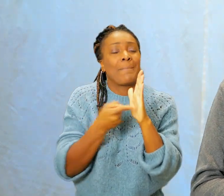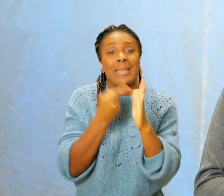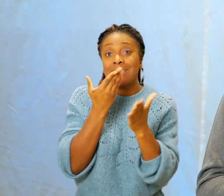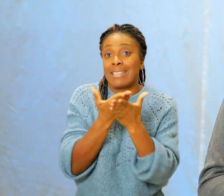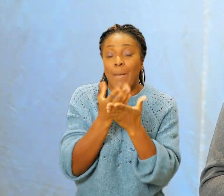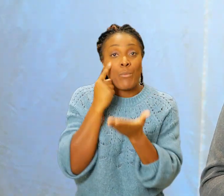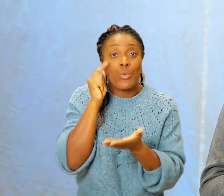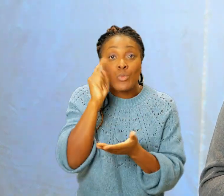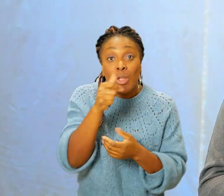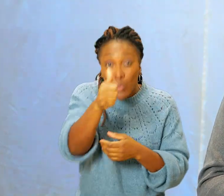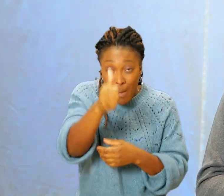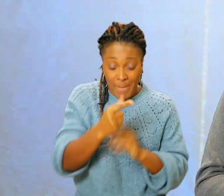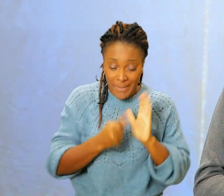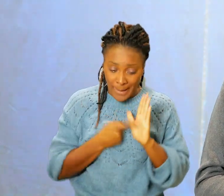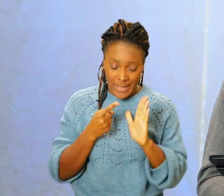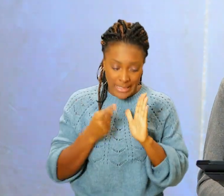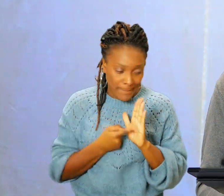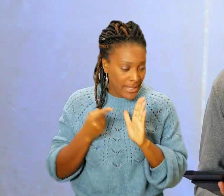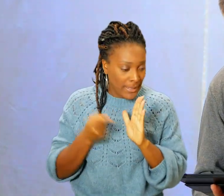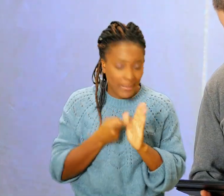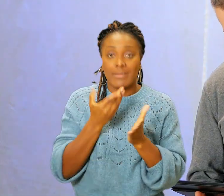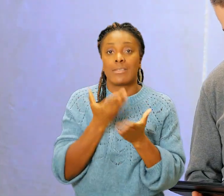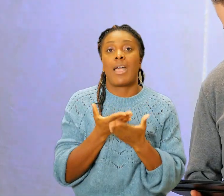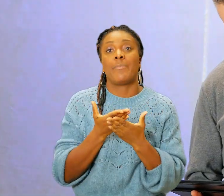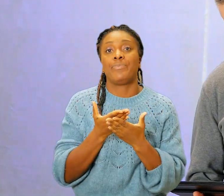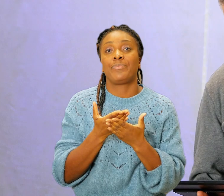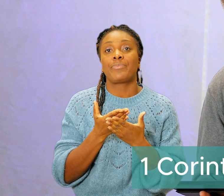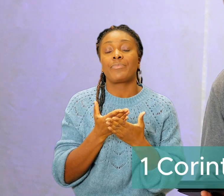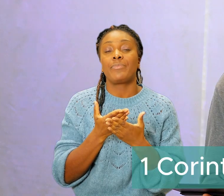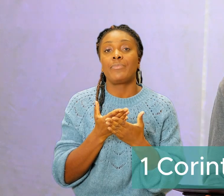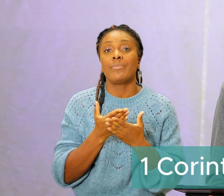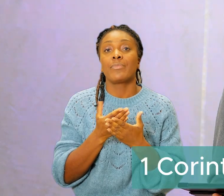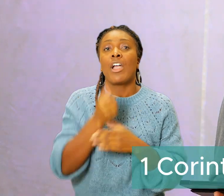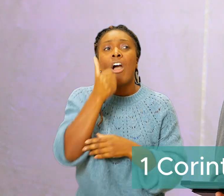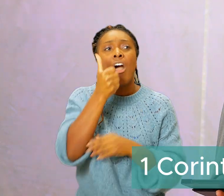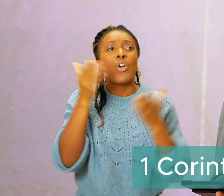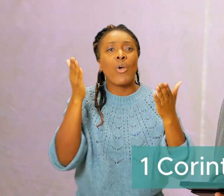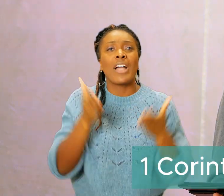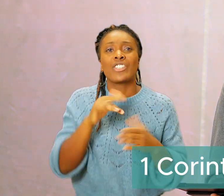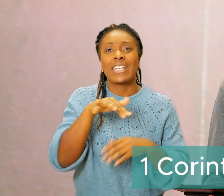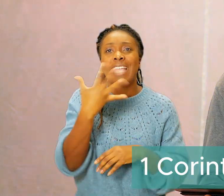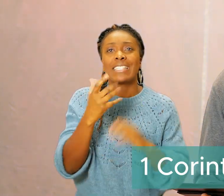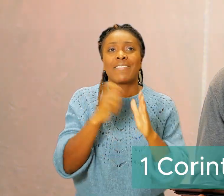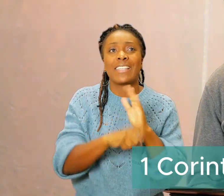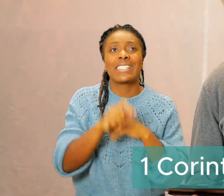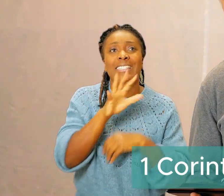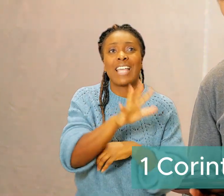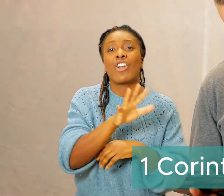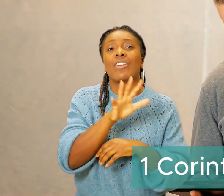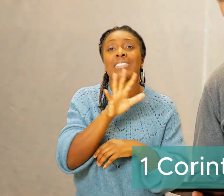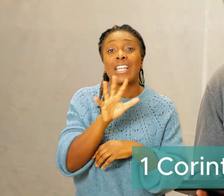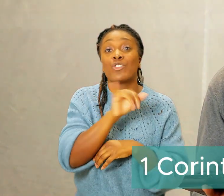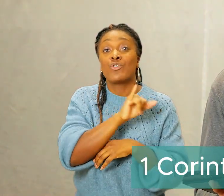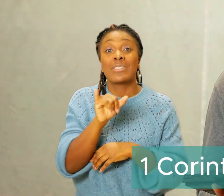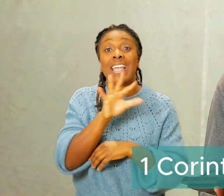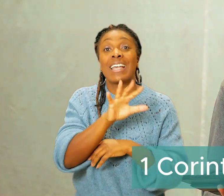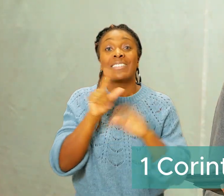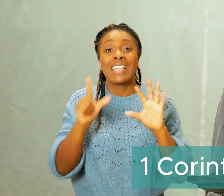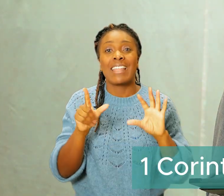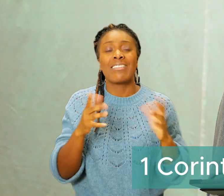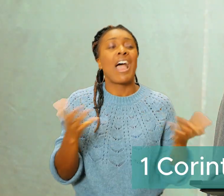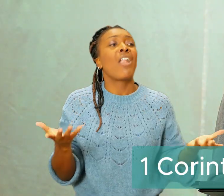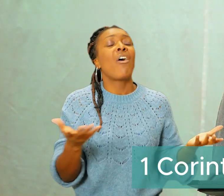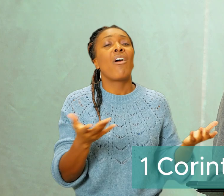ta vie, ce que déclare la parole de Dieu dans 1 Corinthiens 15, 57. Ô mort, où est